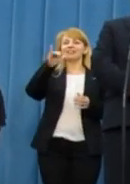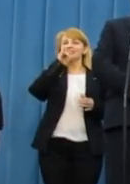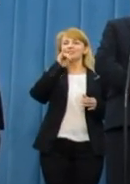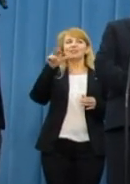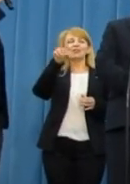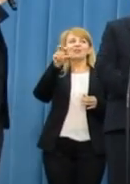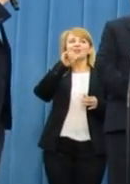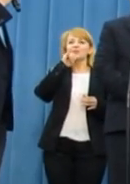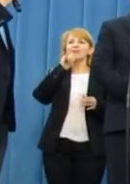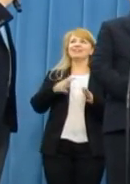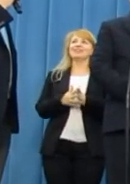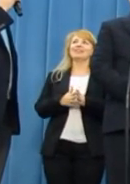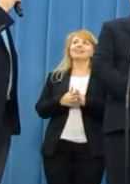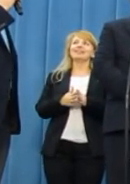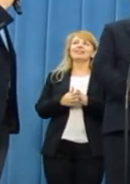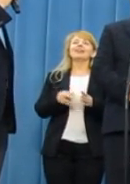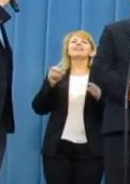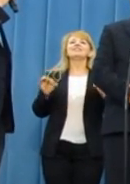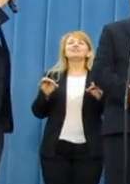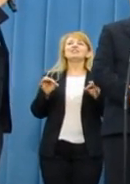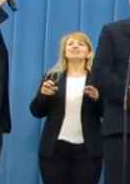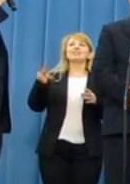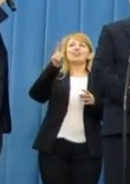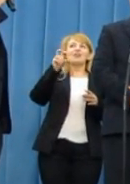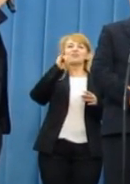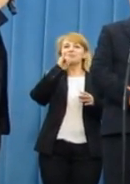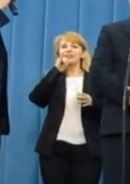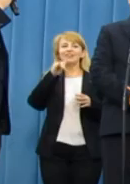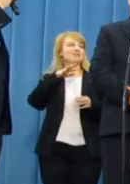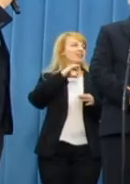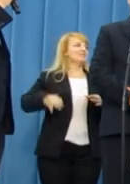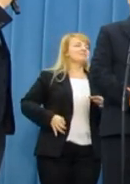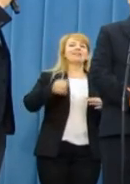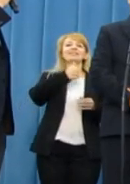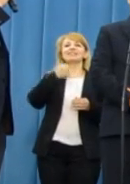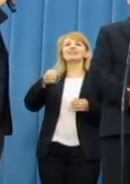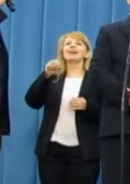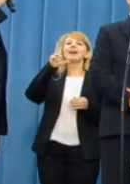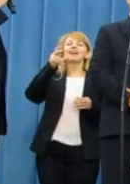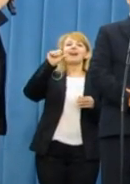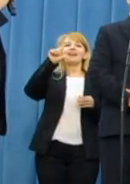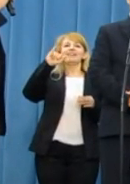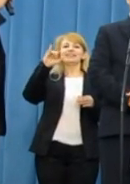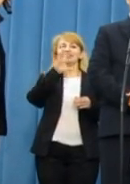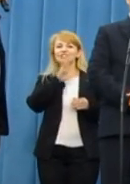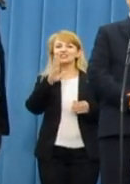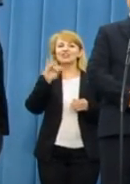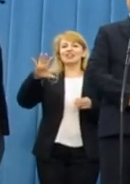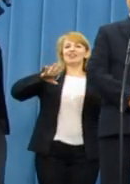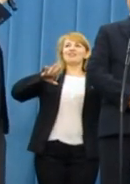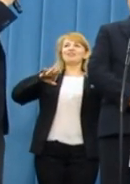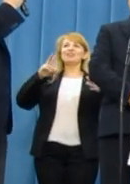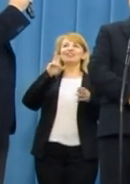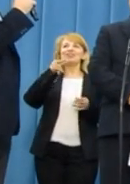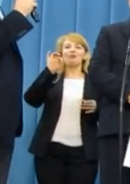serdecznie, bo chciałbym... Konferencji Ruchu Palikota, tylko... Konferencji Ruchu Palikota, Ryszarda Kalisza, Przewodniczący Komisji Sprawiedliwości, tak. Rozpędziłem